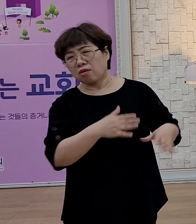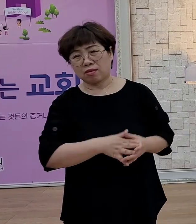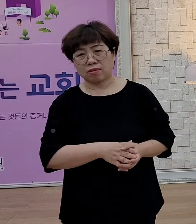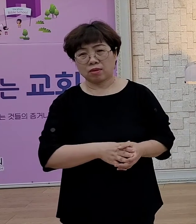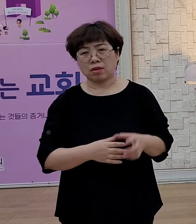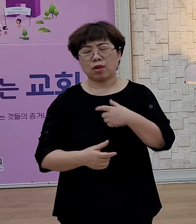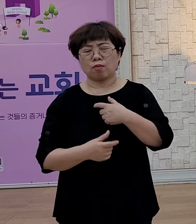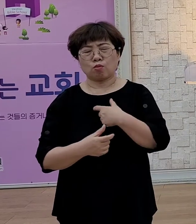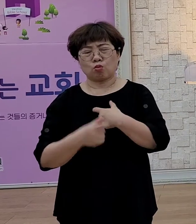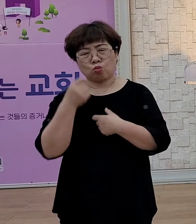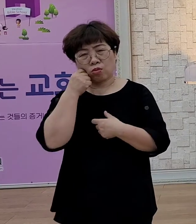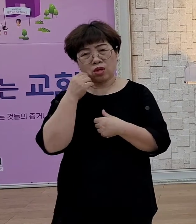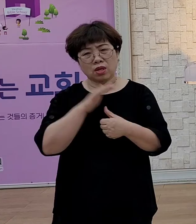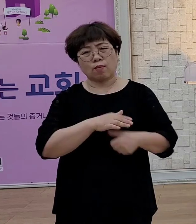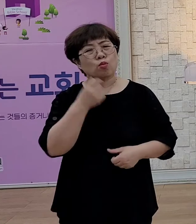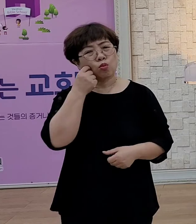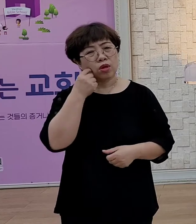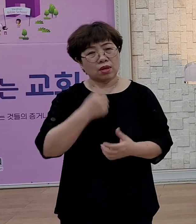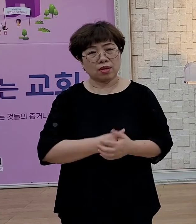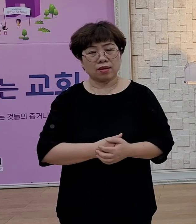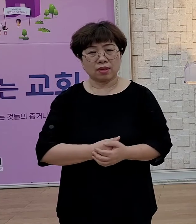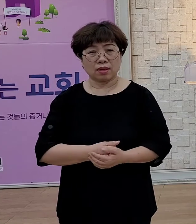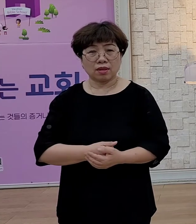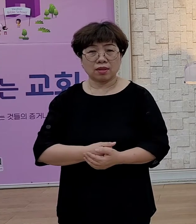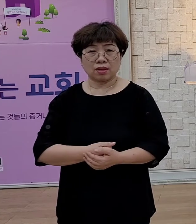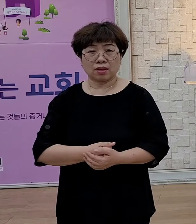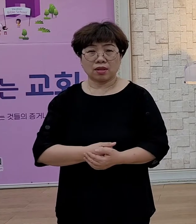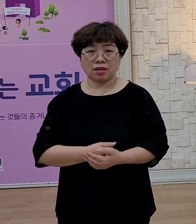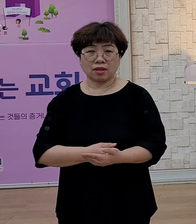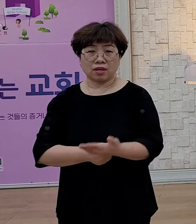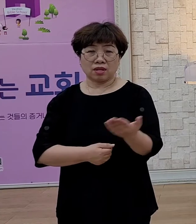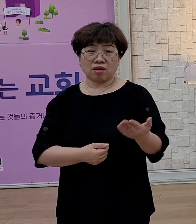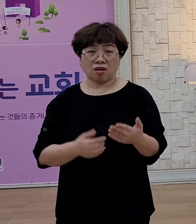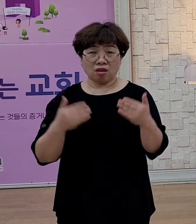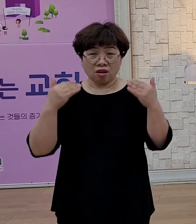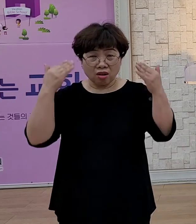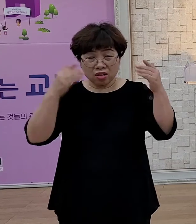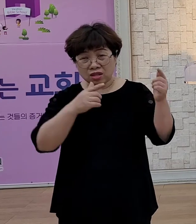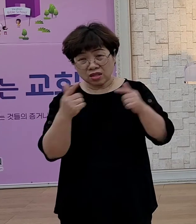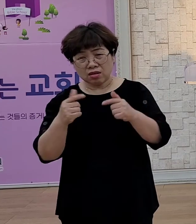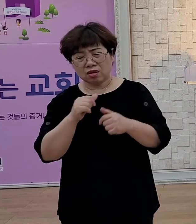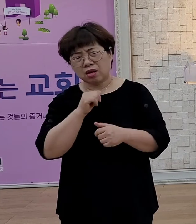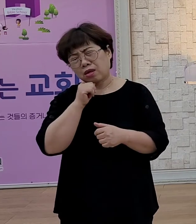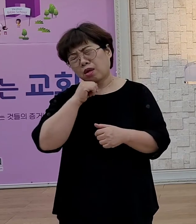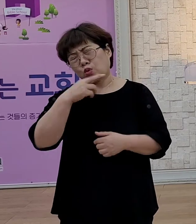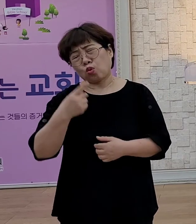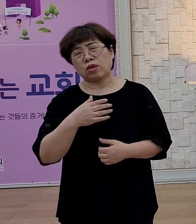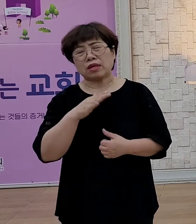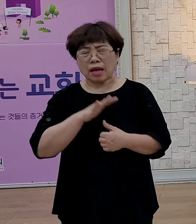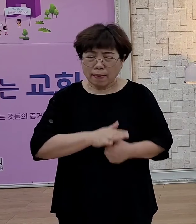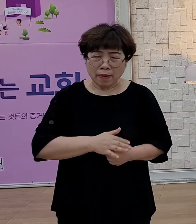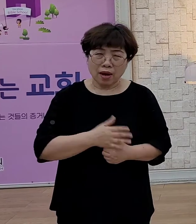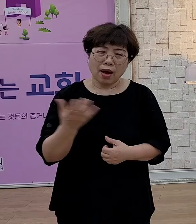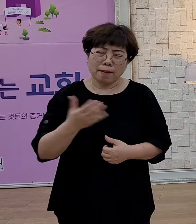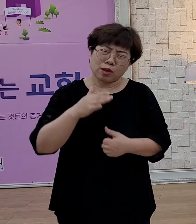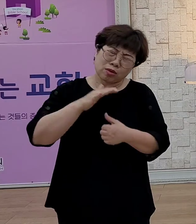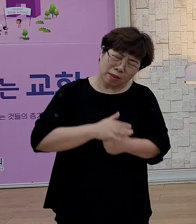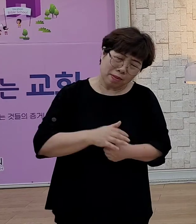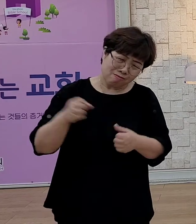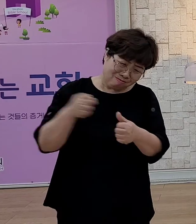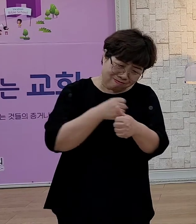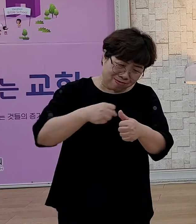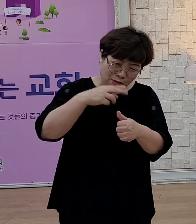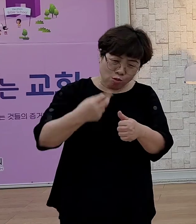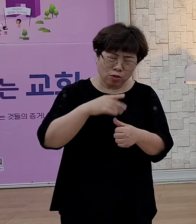못 참아요. 여기 계신 우리 어르신들은 안 그랬잖아요. 가난해도 참았고 아파도 참았고 맞아도